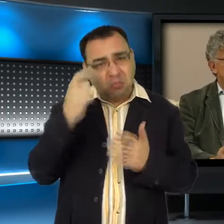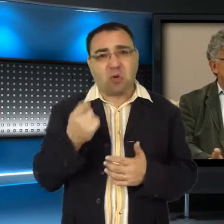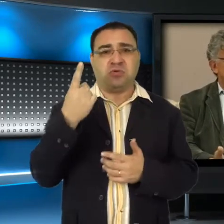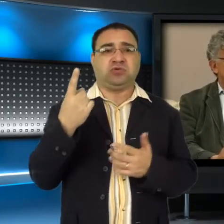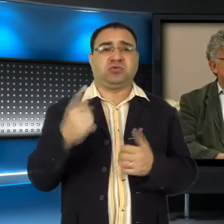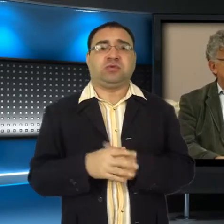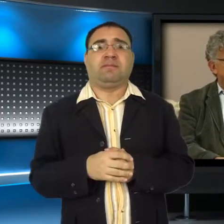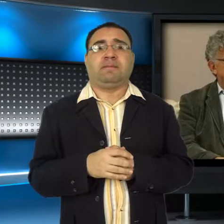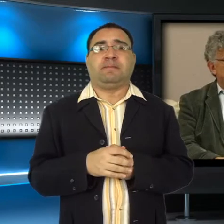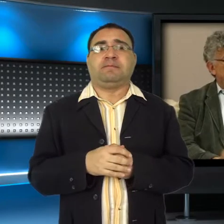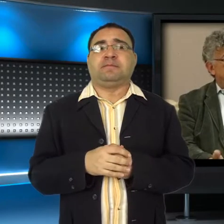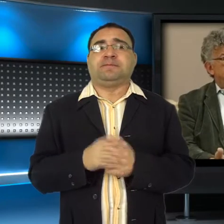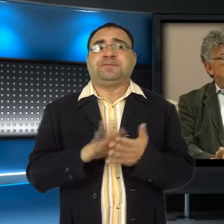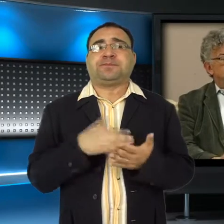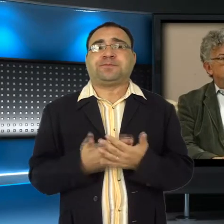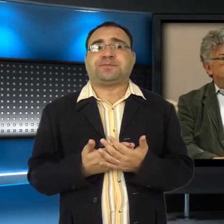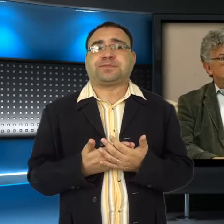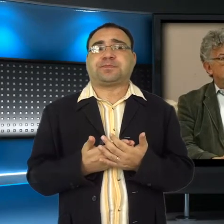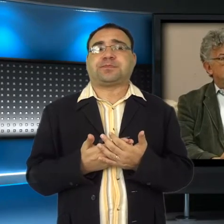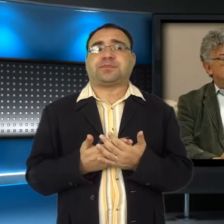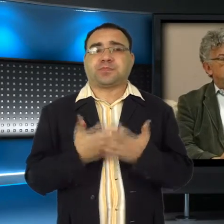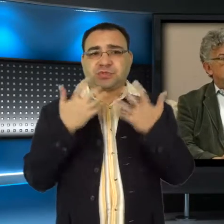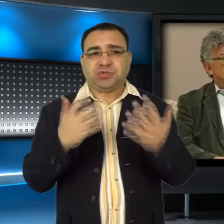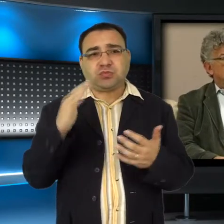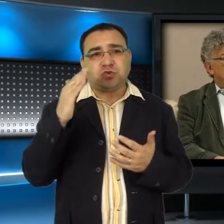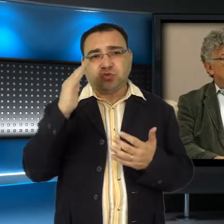podchodzić. No się okazuje, że gdy próbujemy dowiedzieć się,